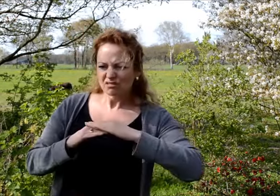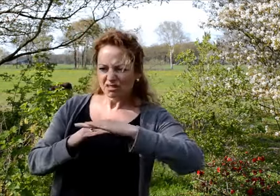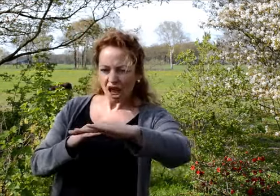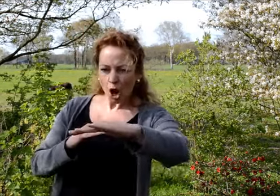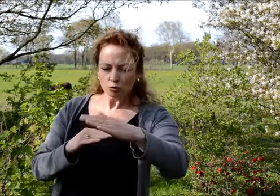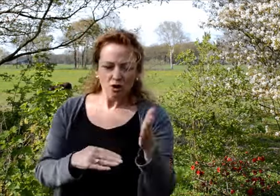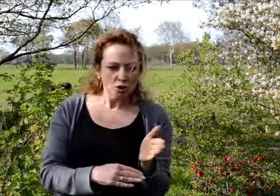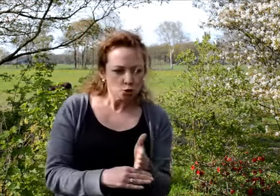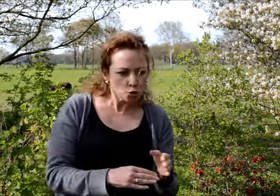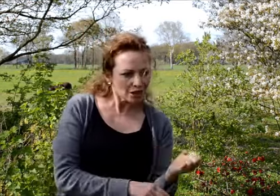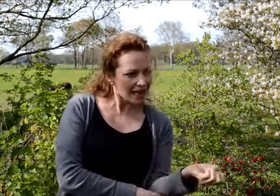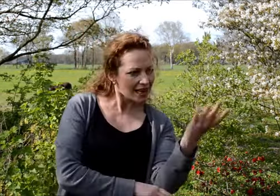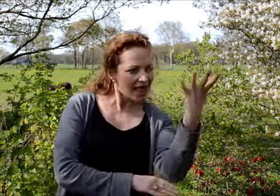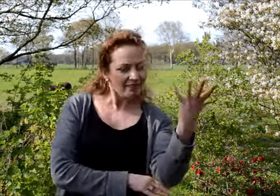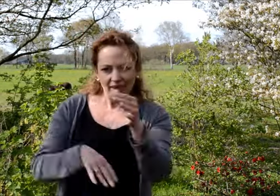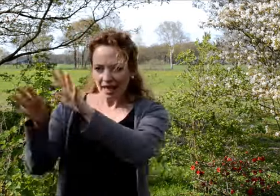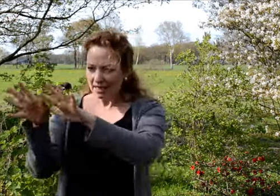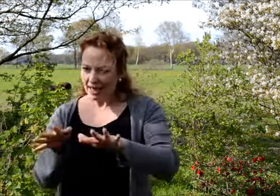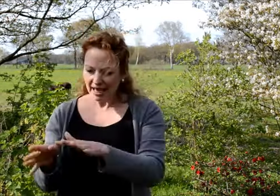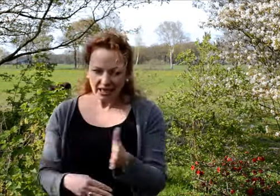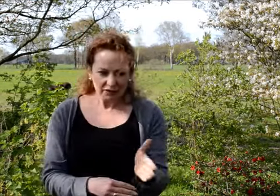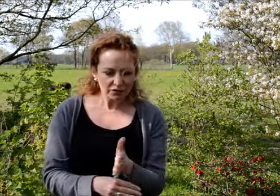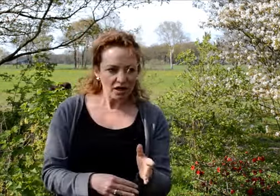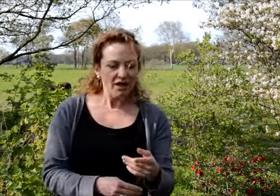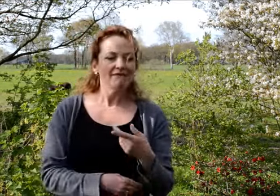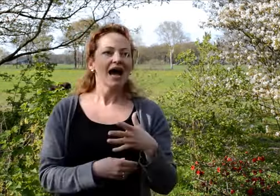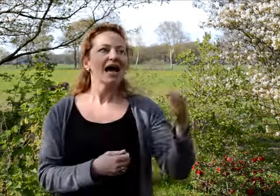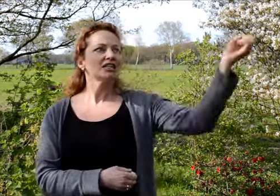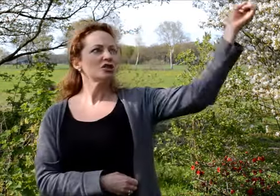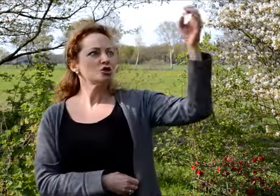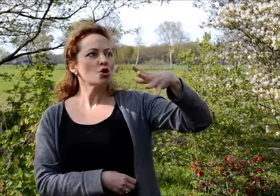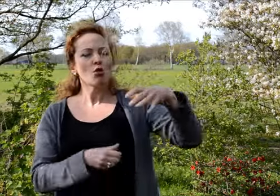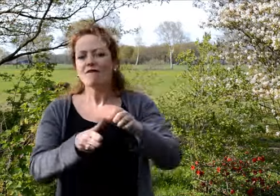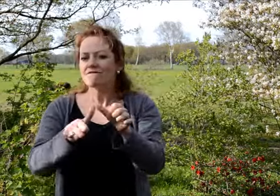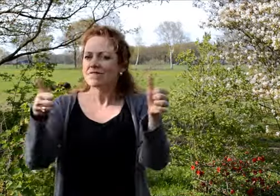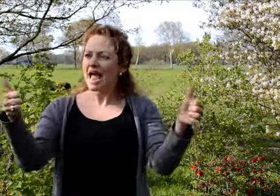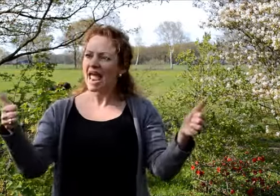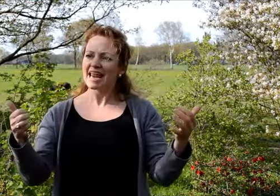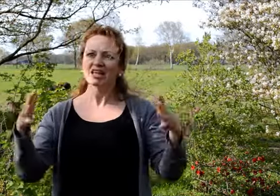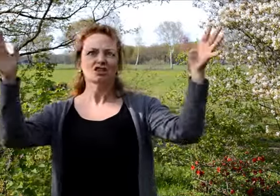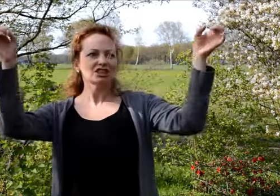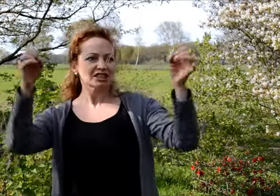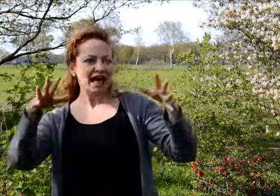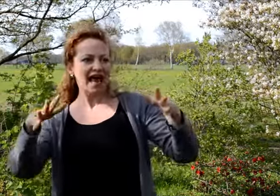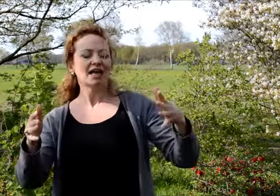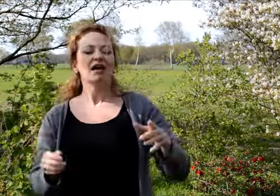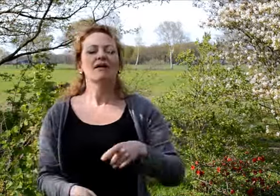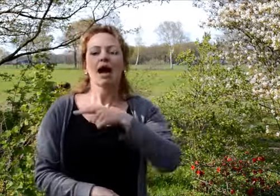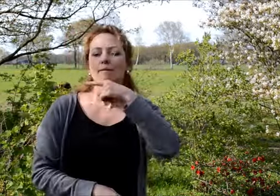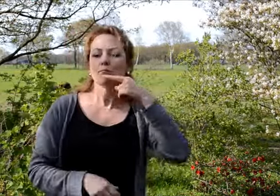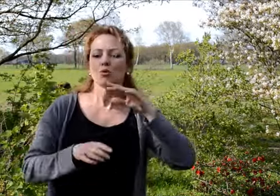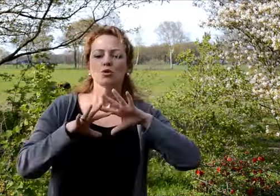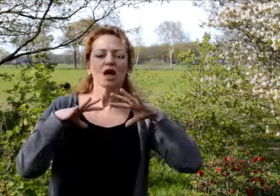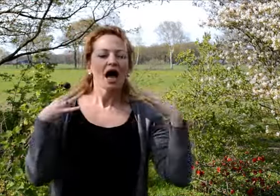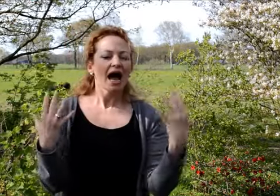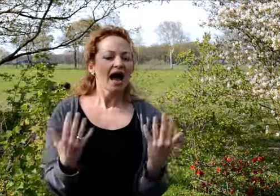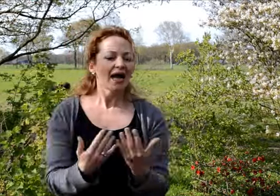Ik zoek de tuin tussen lente en herfst, waar de zon vrijelijk schijnt, waar moeder